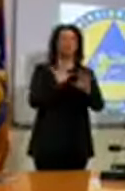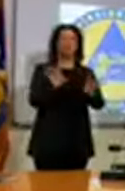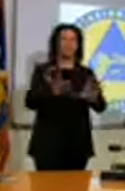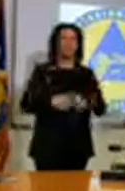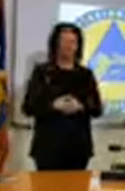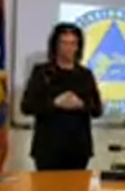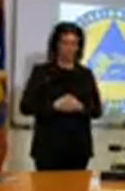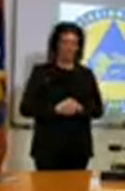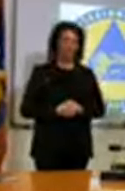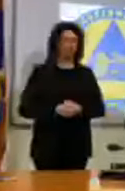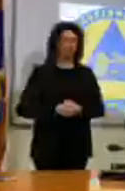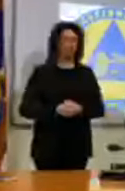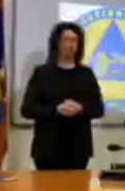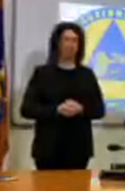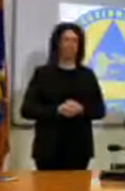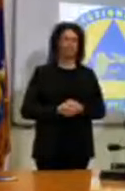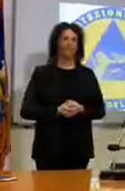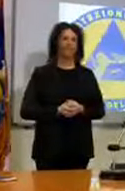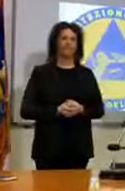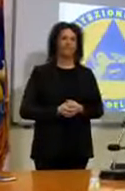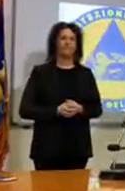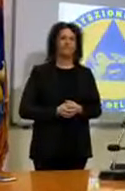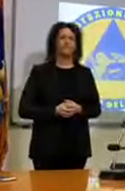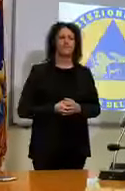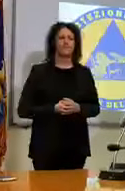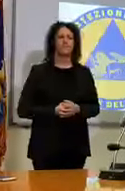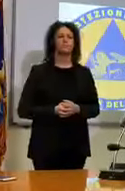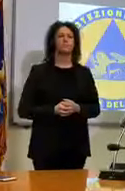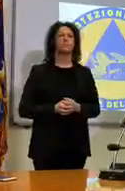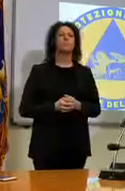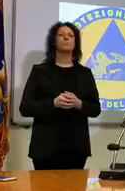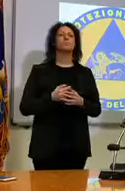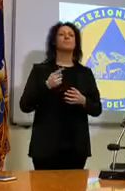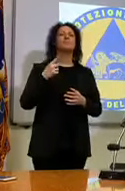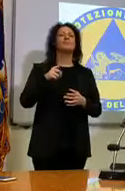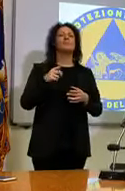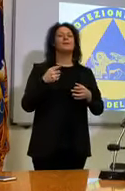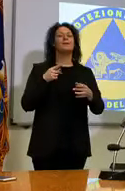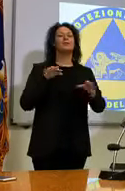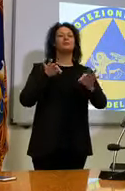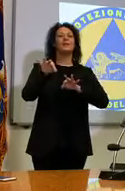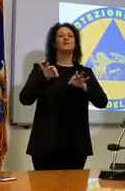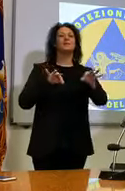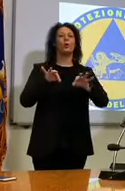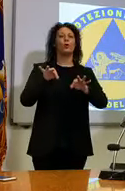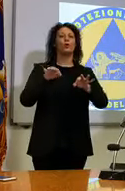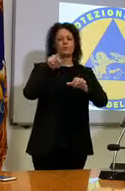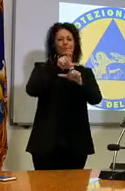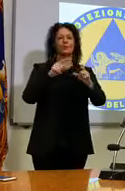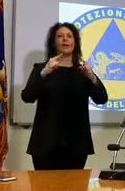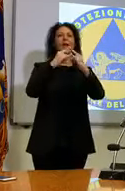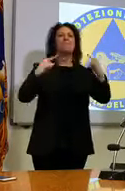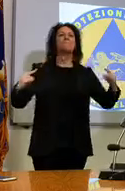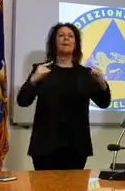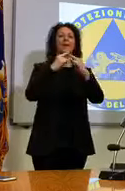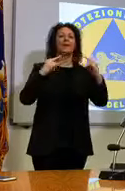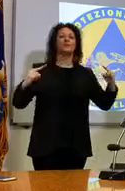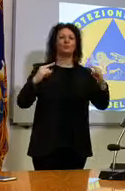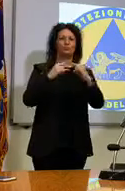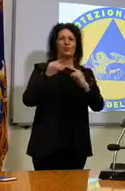cosa interessante, i gestori dei campeggi, e parlo del Cavallino,